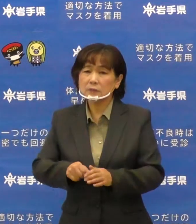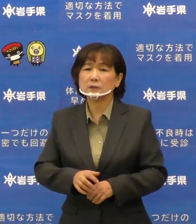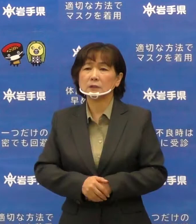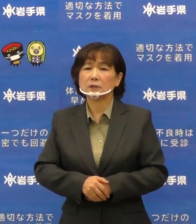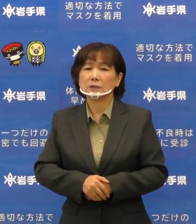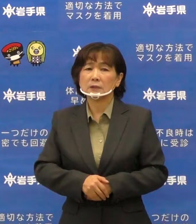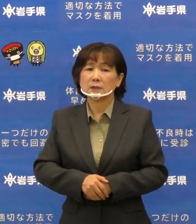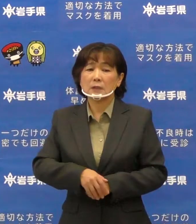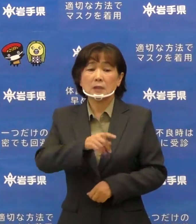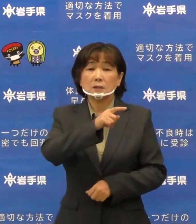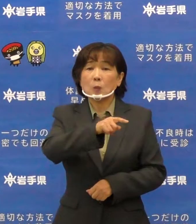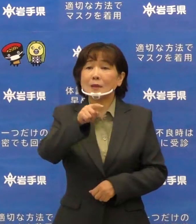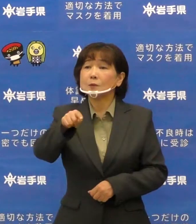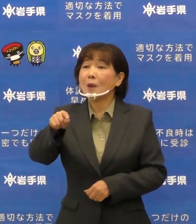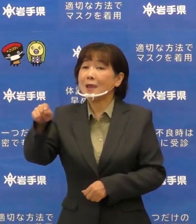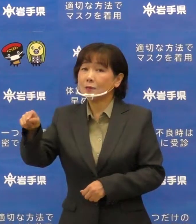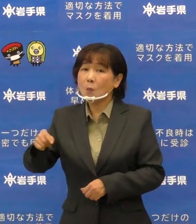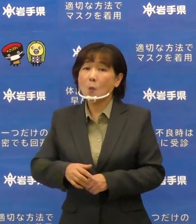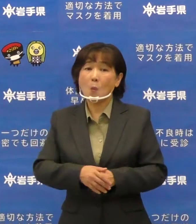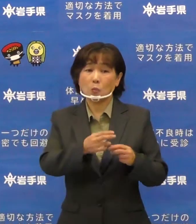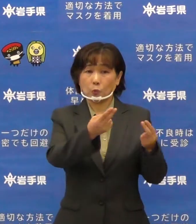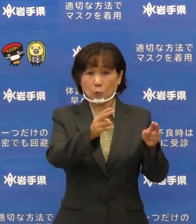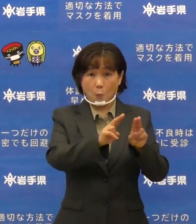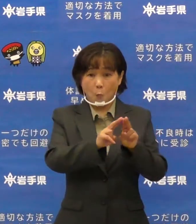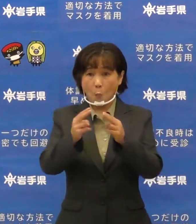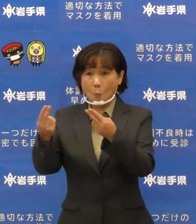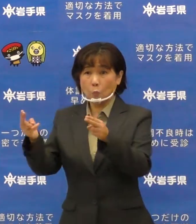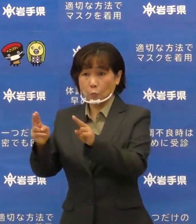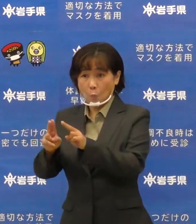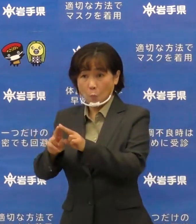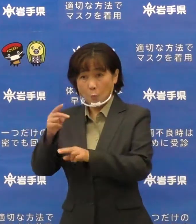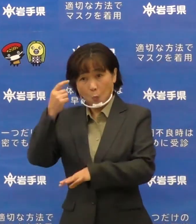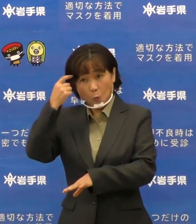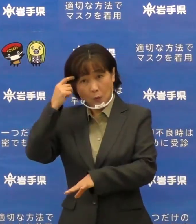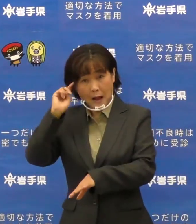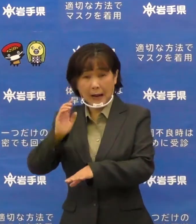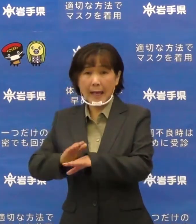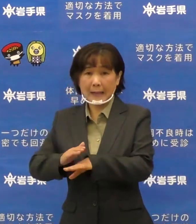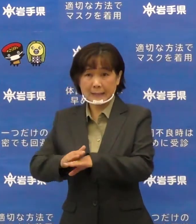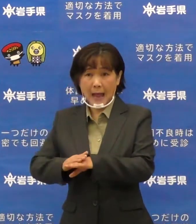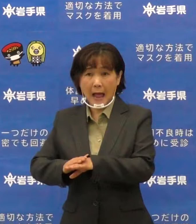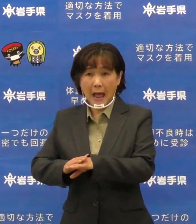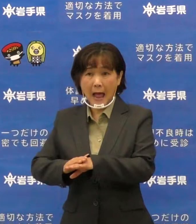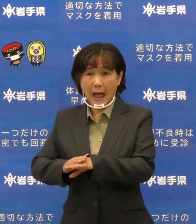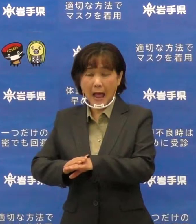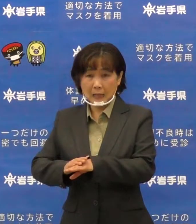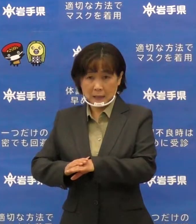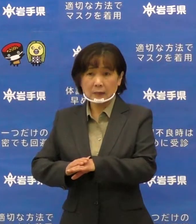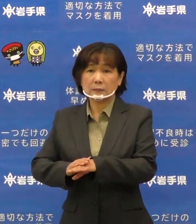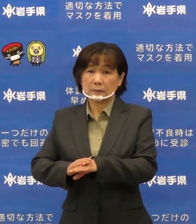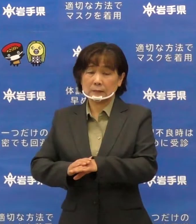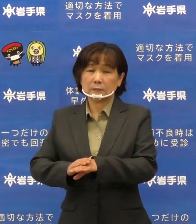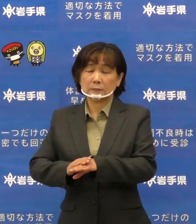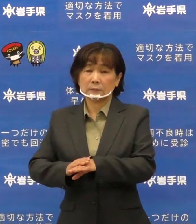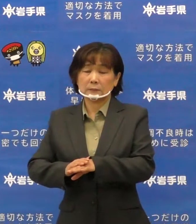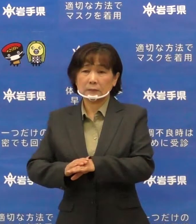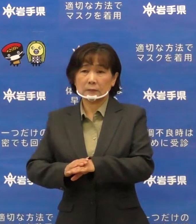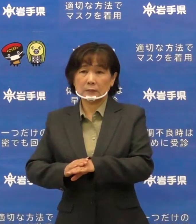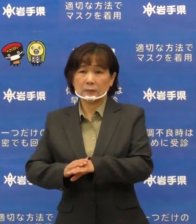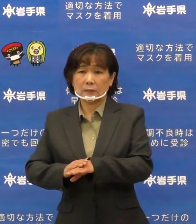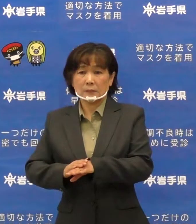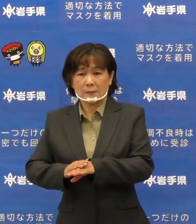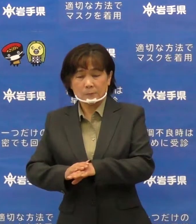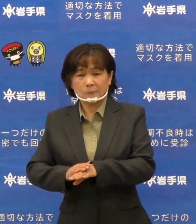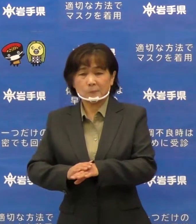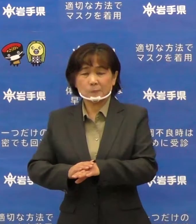党勢拡大とか党としてのこう主張みたいな、与野党こう一つになれ